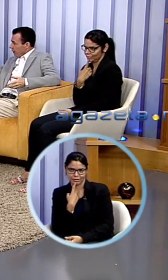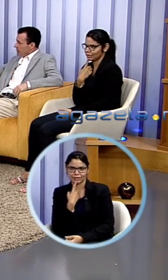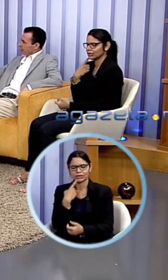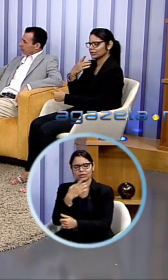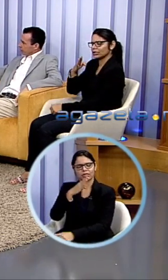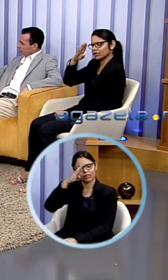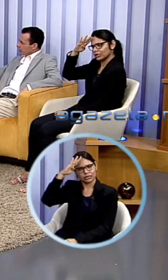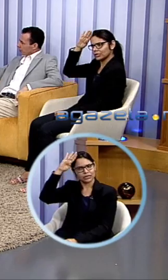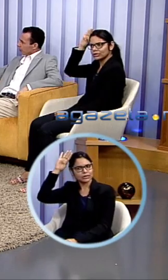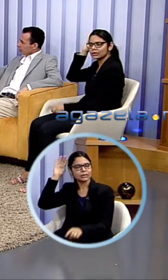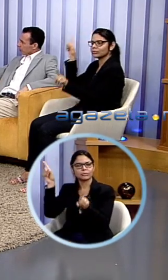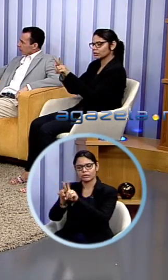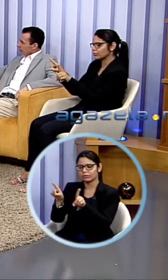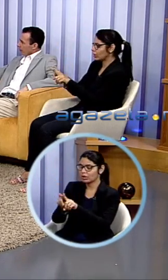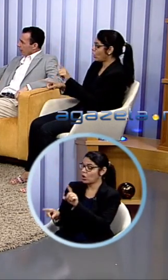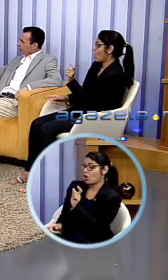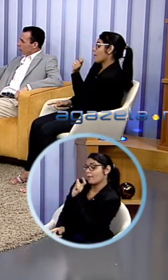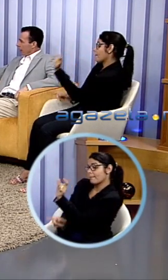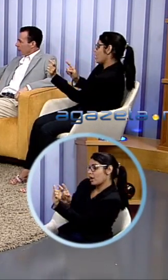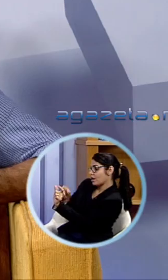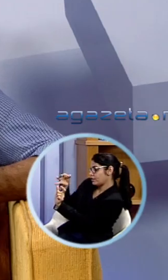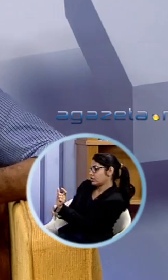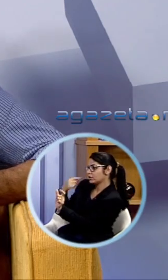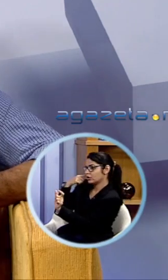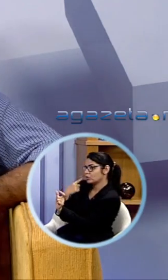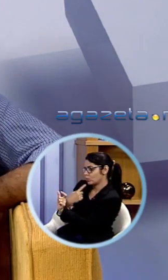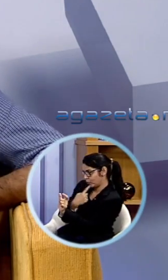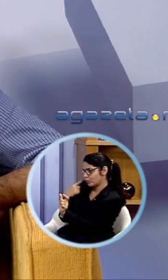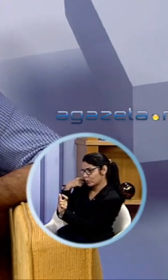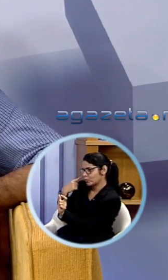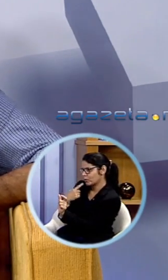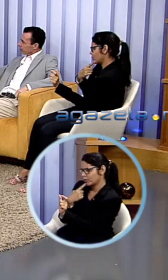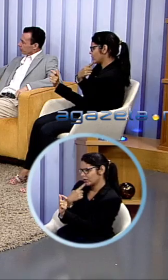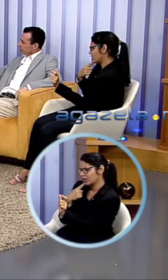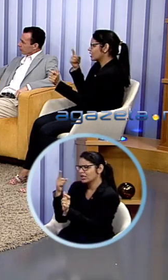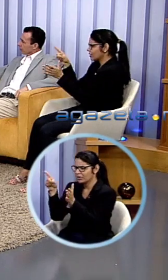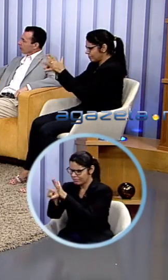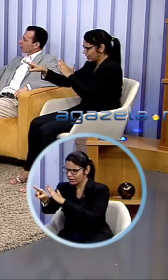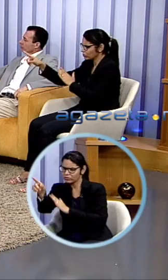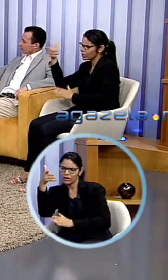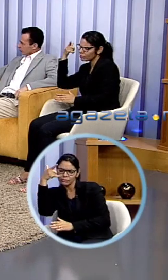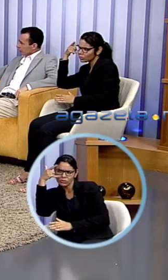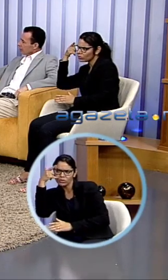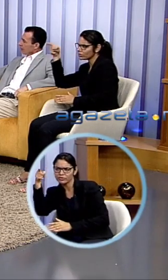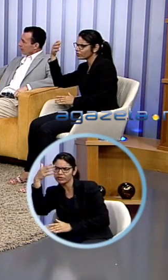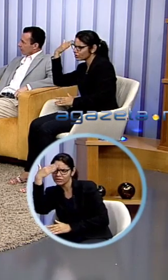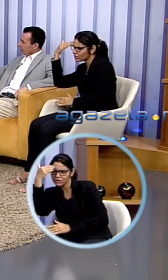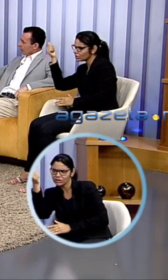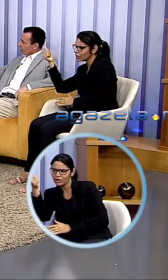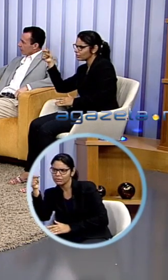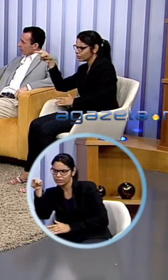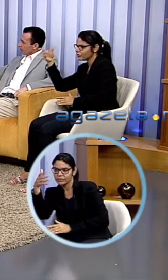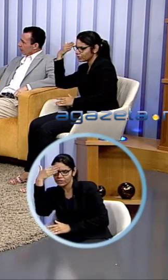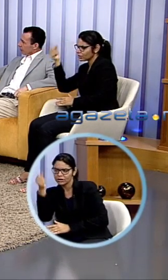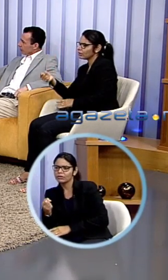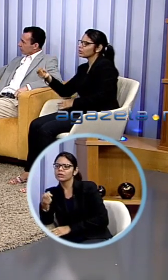estudantes surdos né o o certo surdos certo édo surdo isso eu queria passar essa pergunta pro Lucas porque ele ele faz